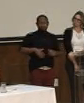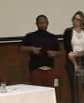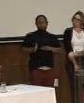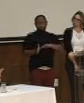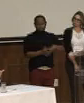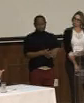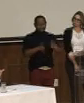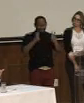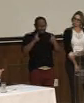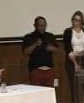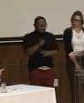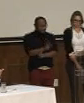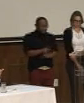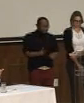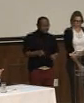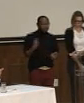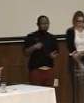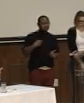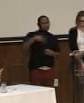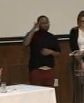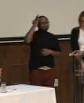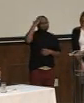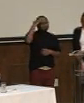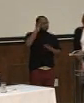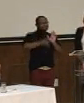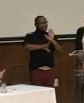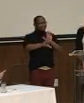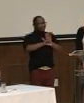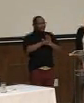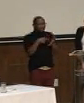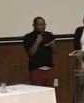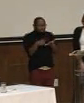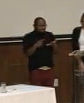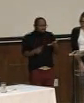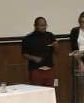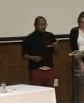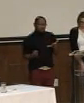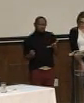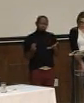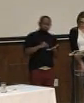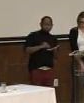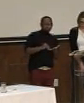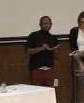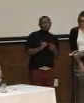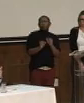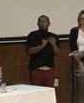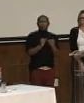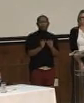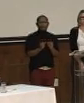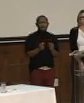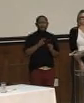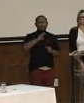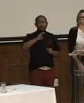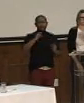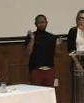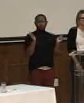precisamos revisar a portaria 24, implantar a avaliação por competência,